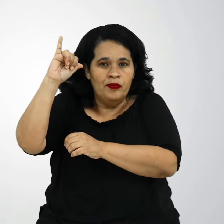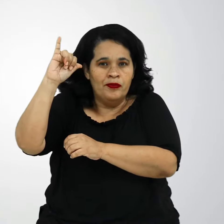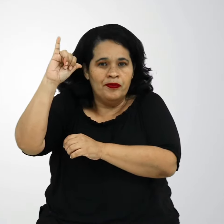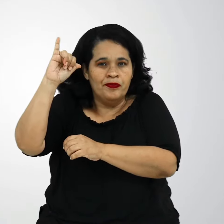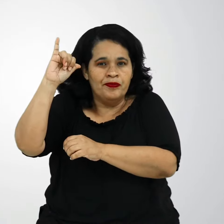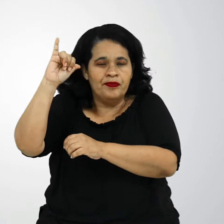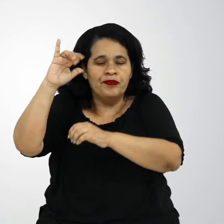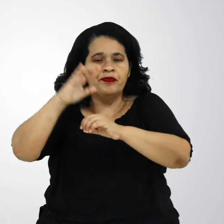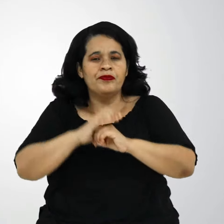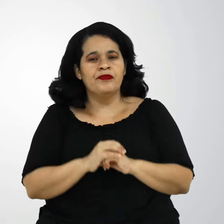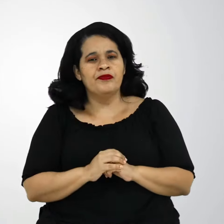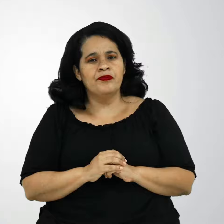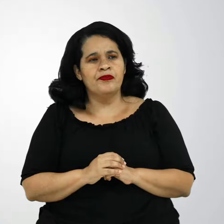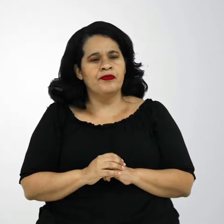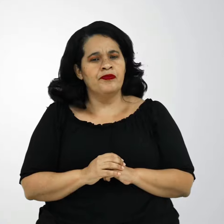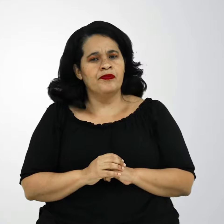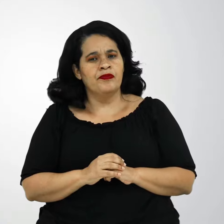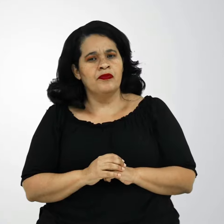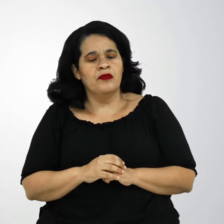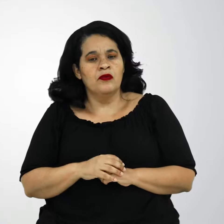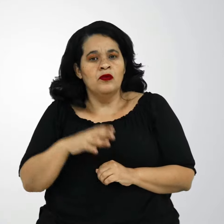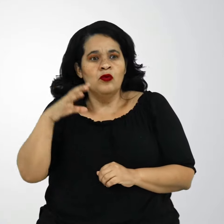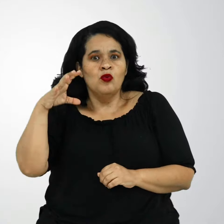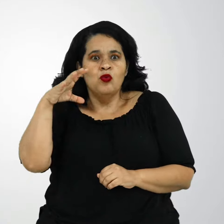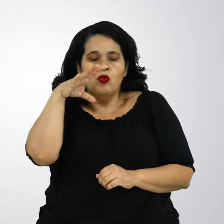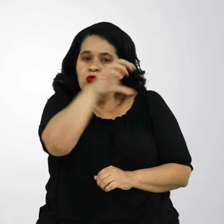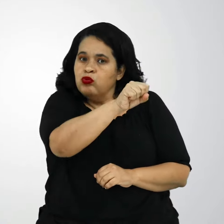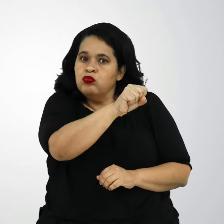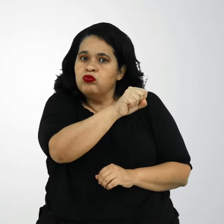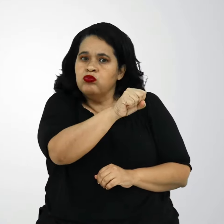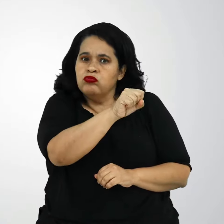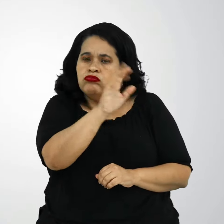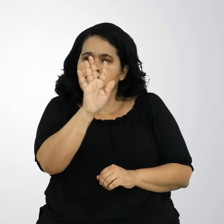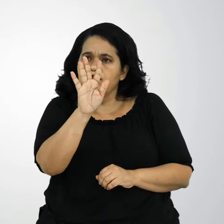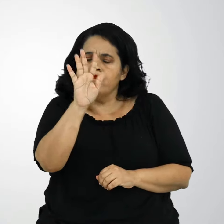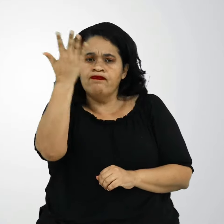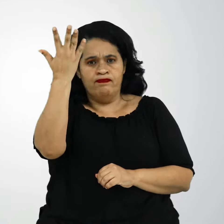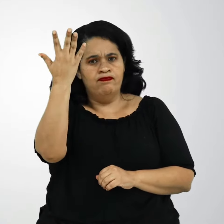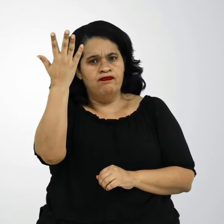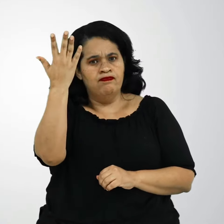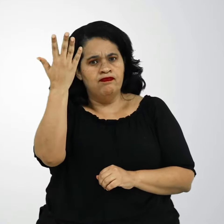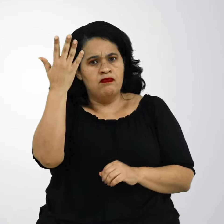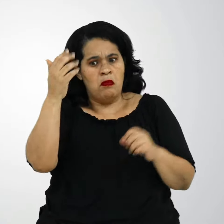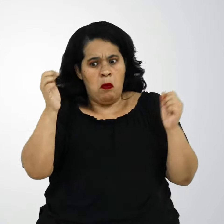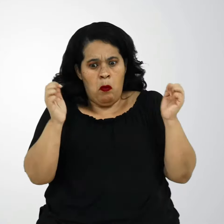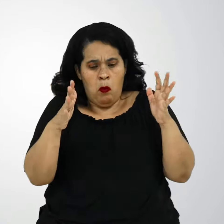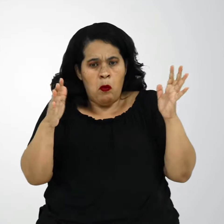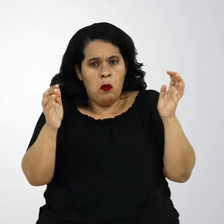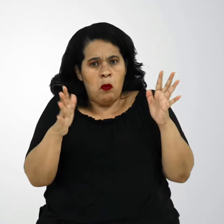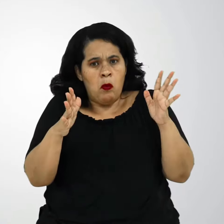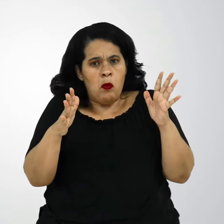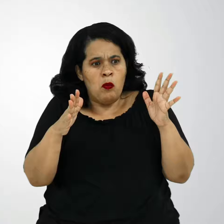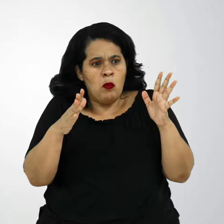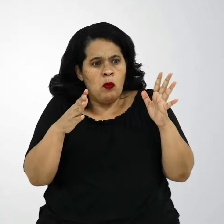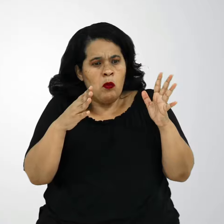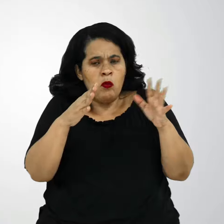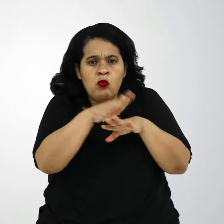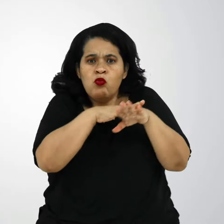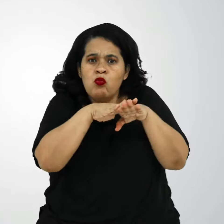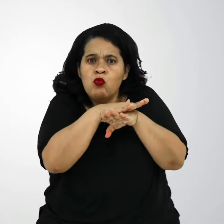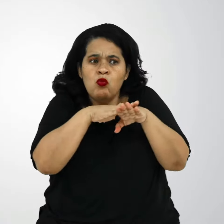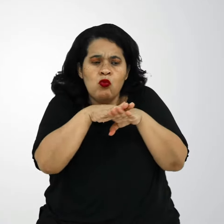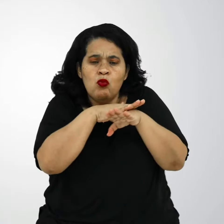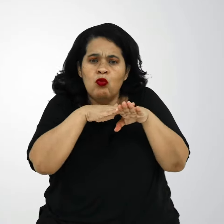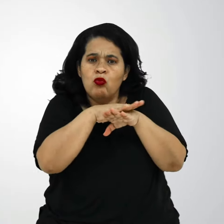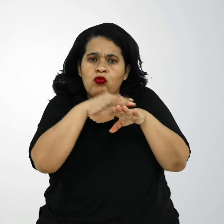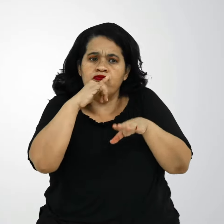na minha visão anterior, veio voando rapidamente, tocou-me na hora do sacrifício da tarde, me instruiu e falou comigo. E